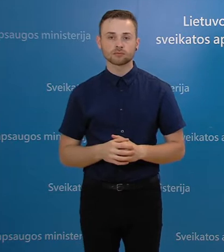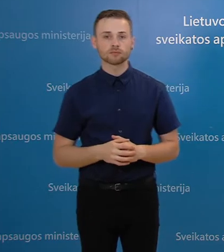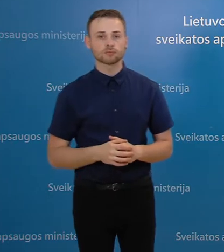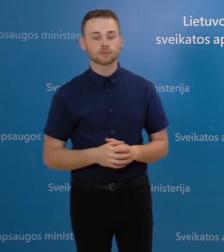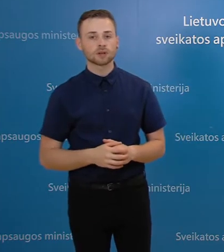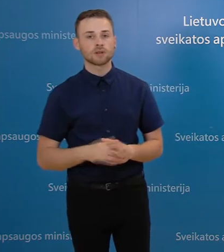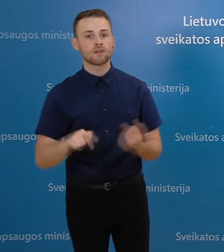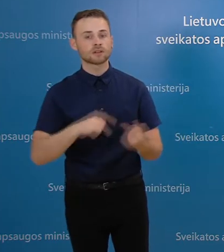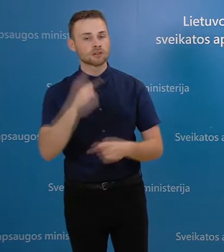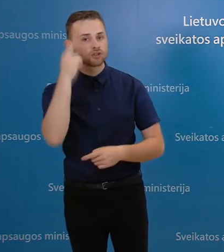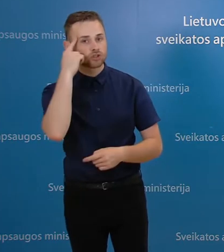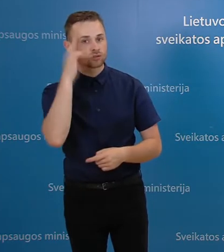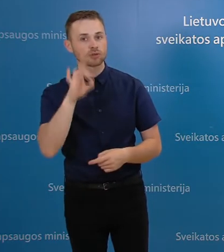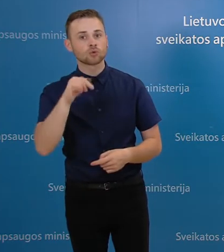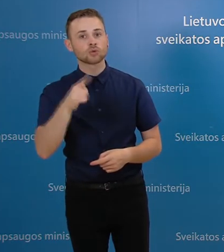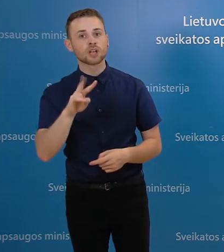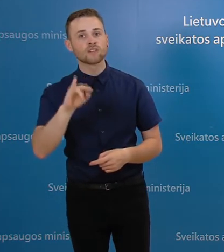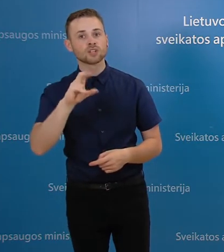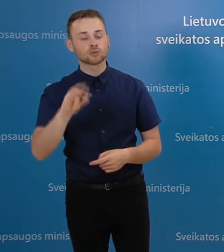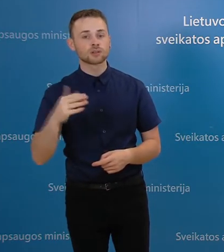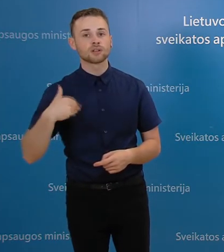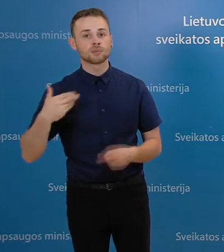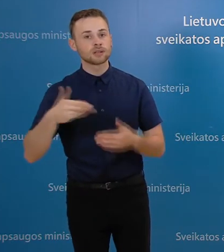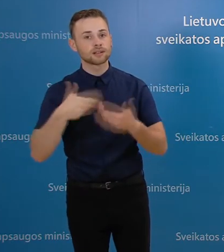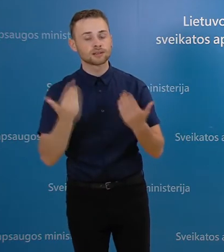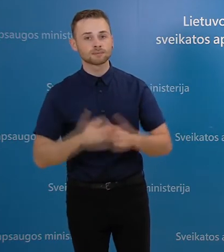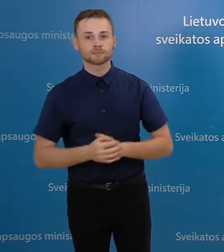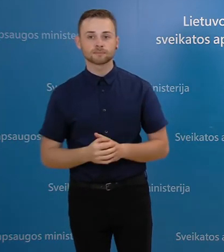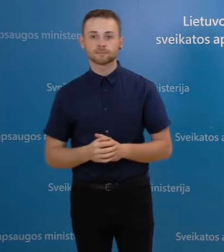Verslo žinios, Stasys Gudavičius. Labą dieną, Stasy.